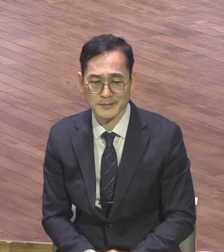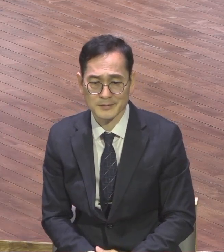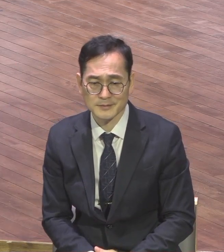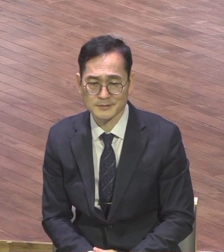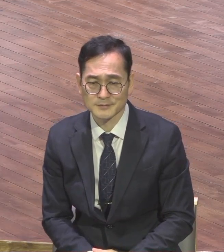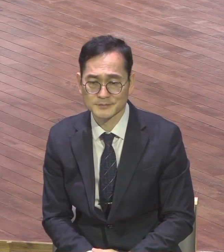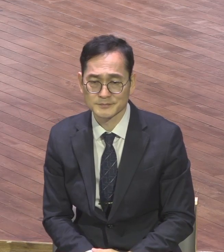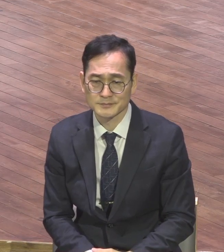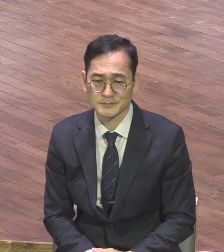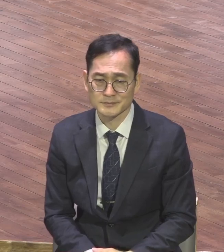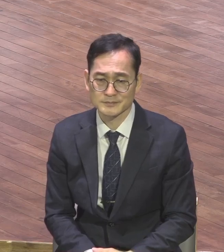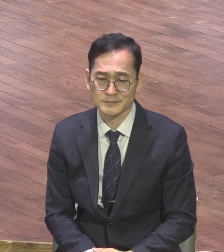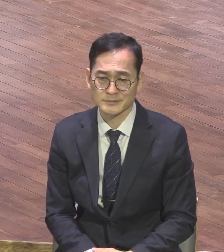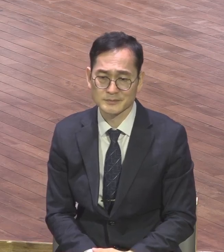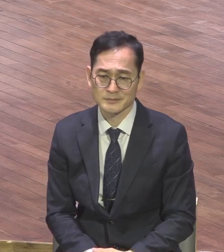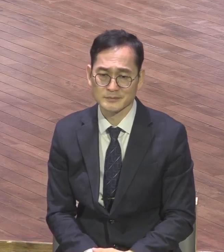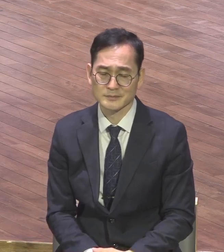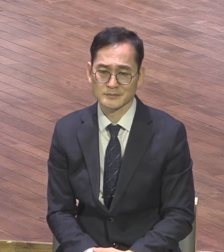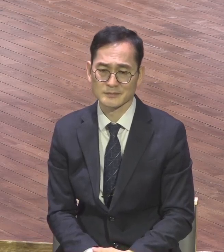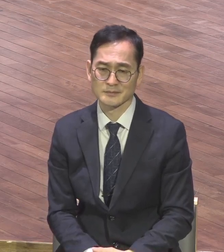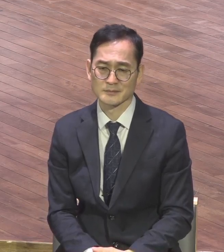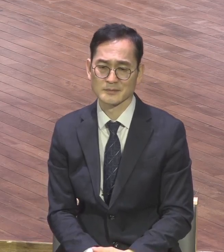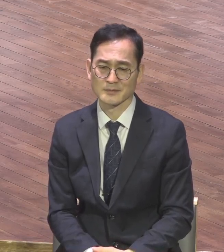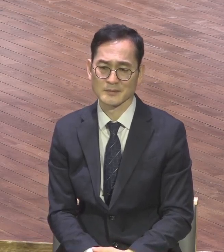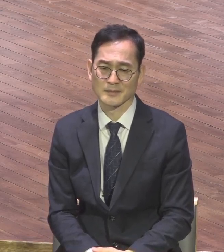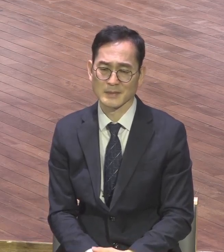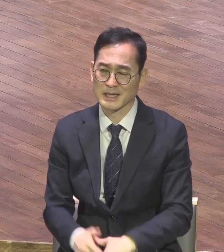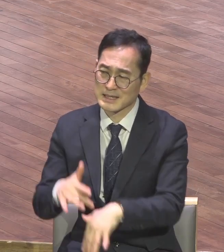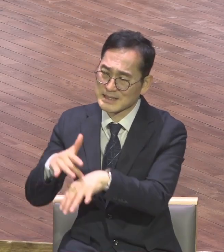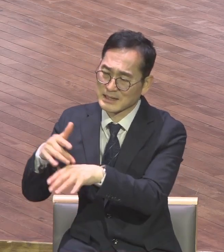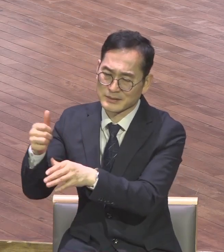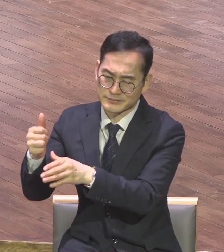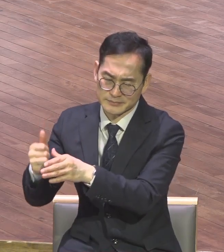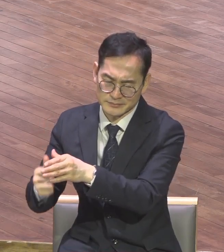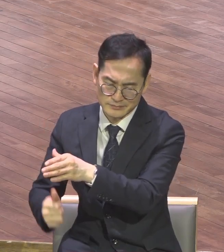보입니다만은 시간 지나면 더 심각한 문제에 빠져들게 된다.